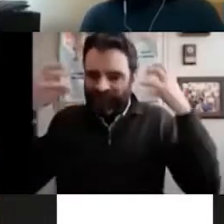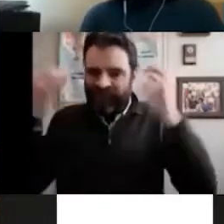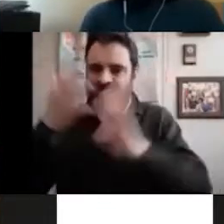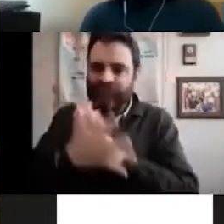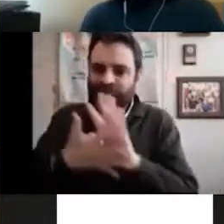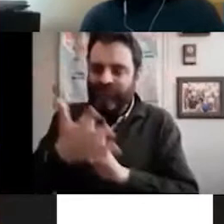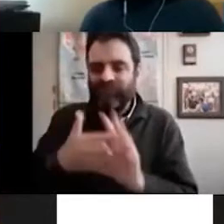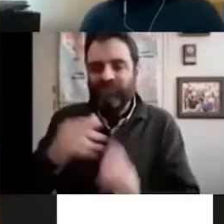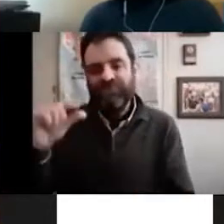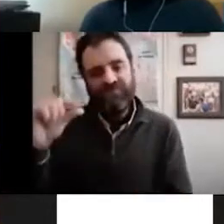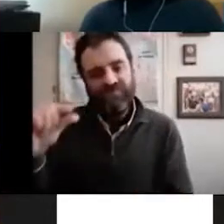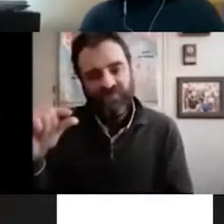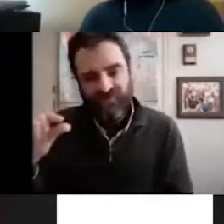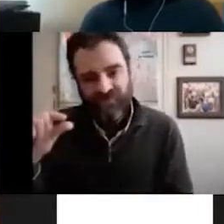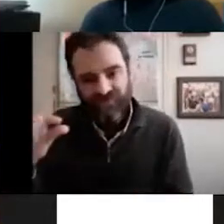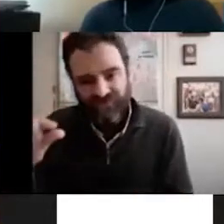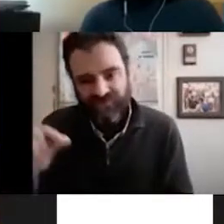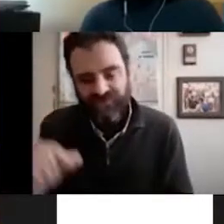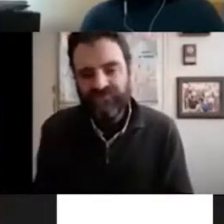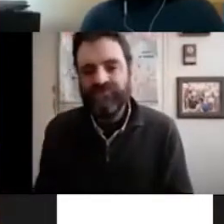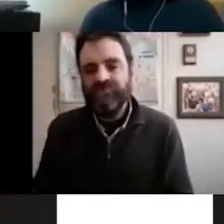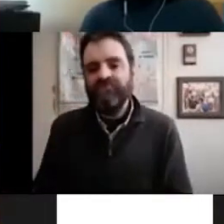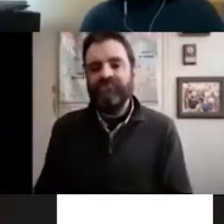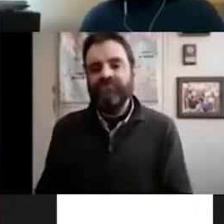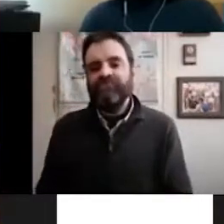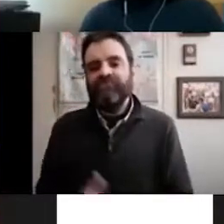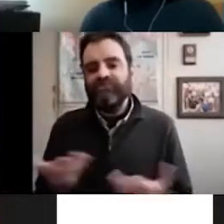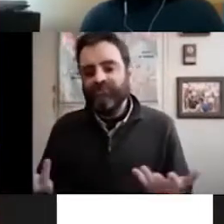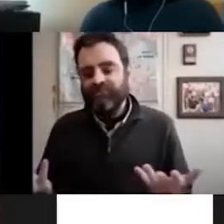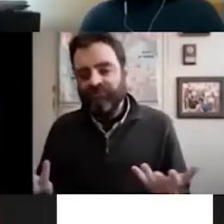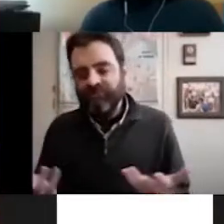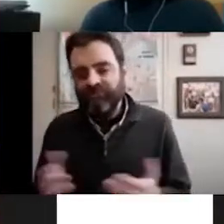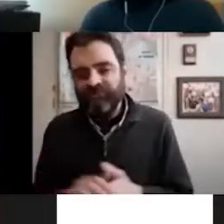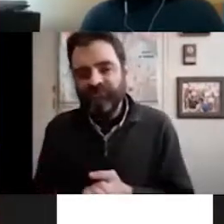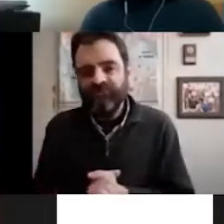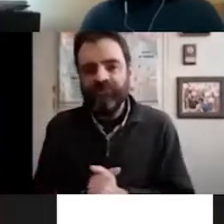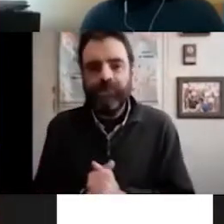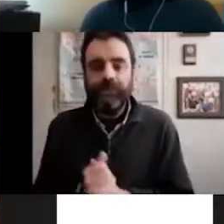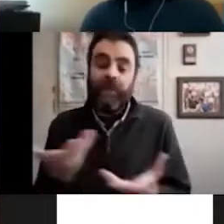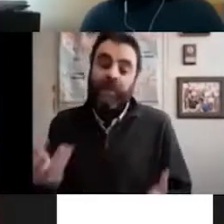Porque hay padres que se hacen cargo de aprender lengua de señas, pero poquititos.